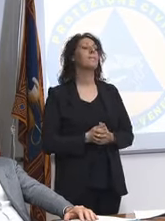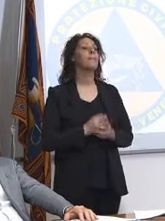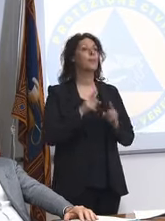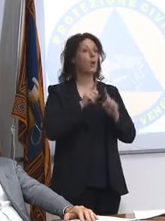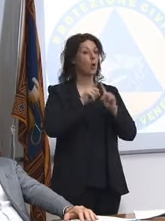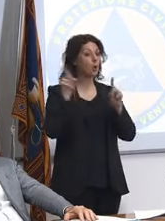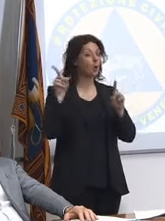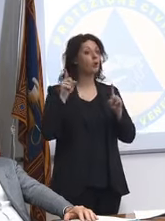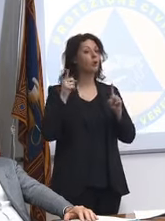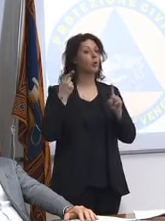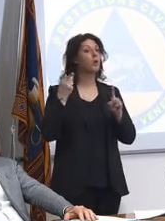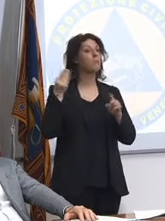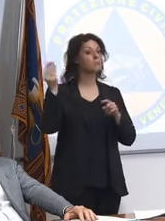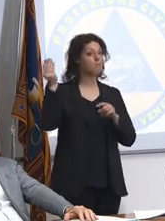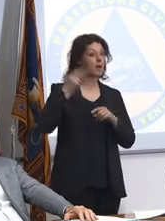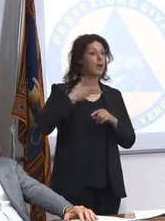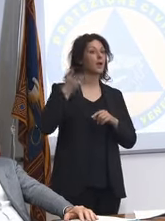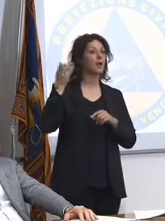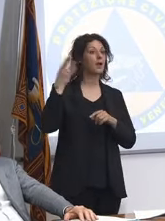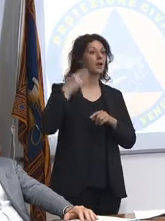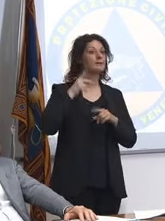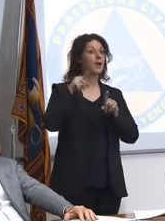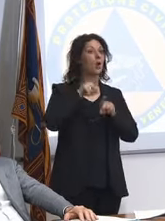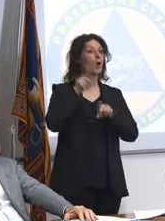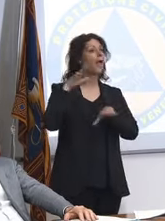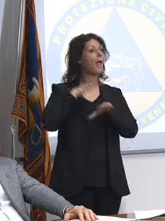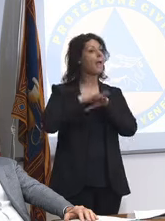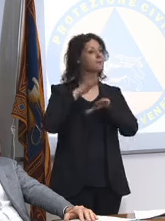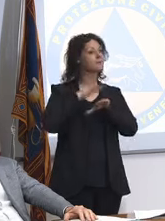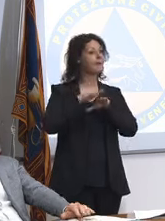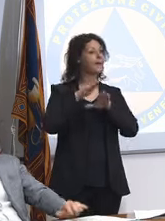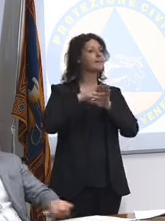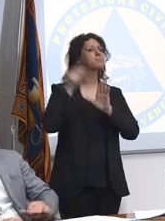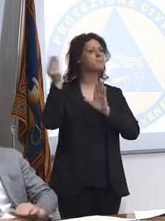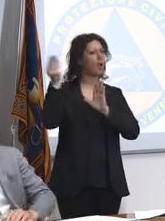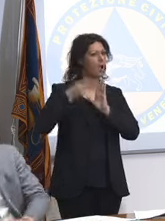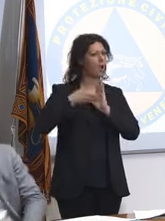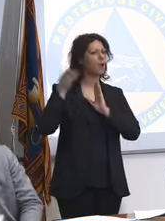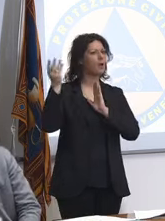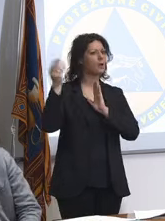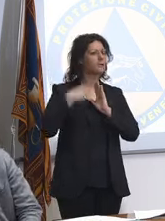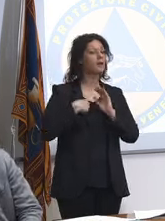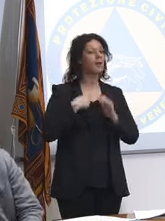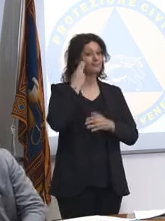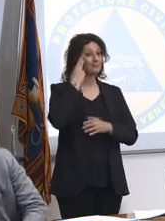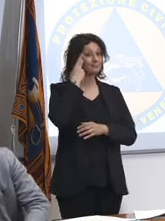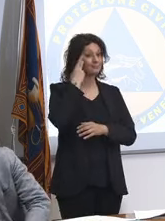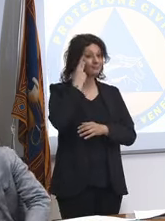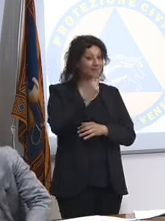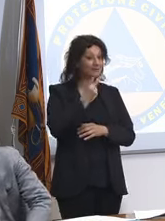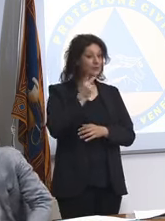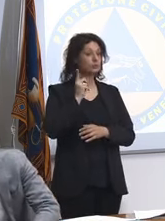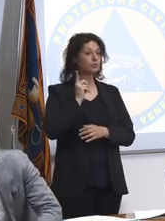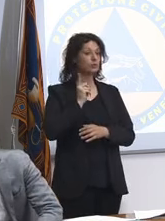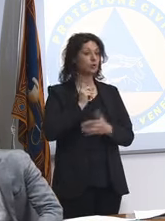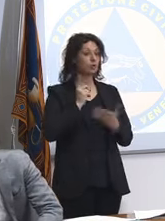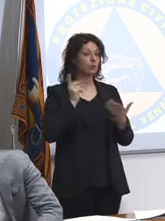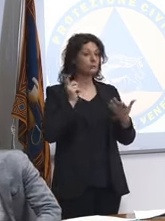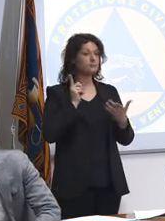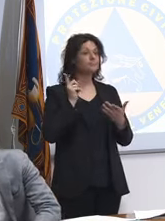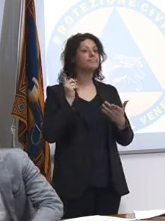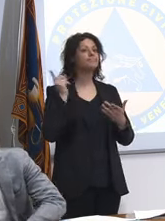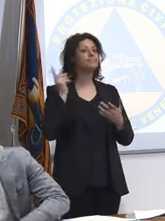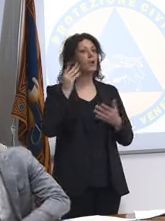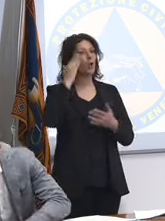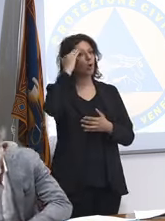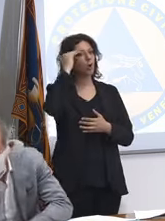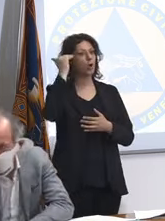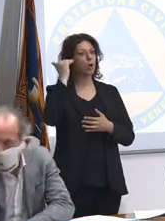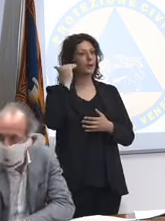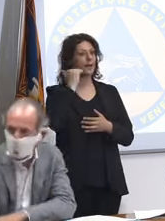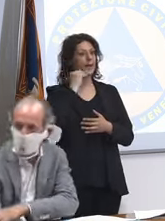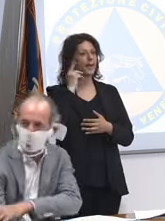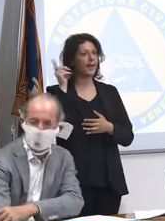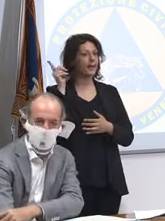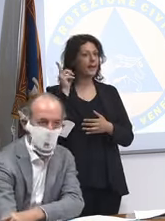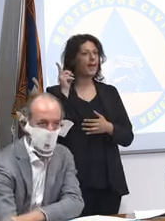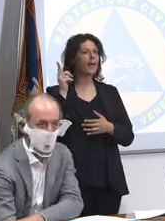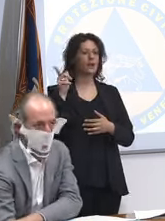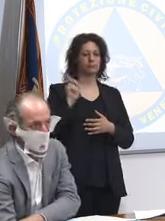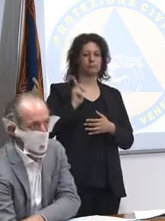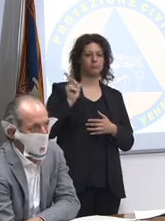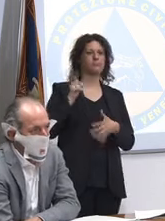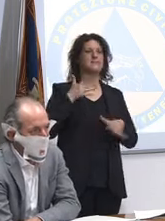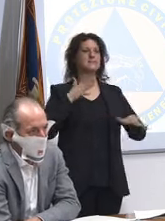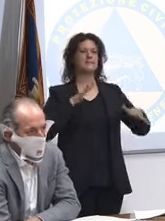anche il loro piano e le loro esperienze, abbiamo visto che molte delle cose che sono state portate avanti dalla Corea sono molto simili alle